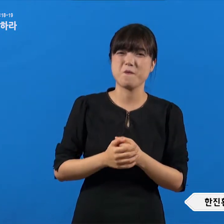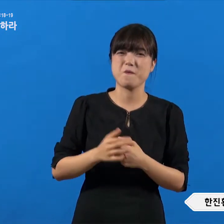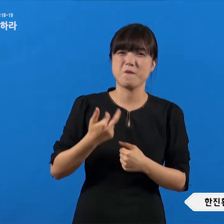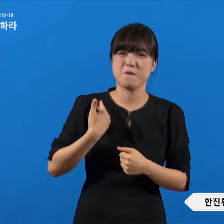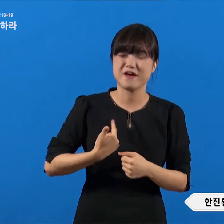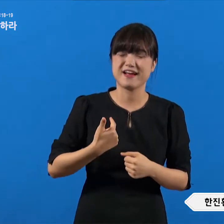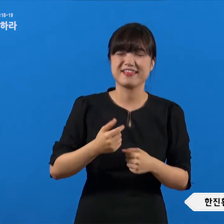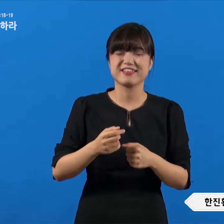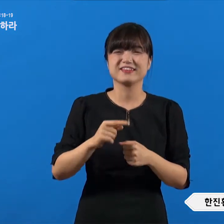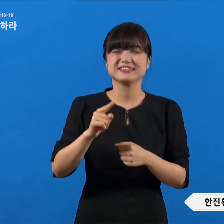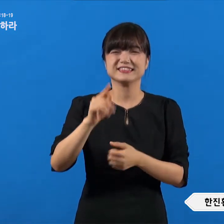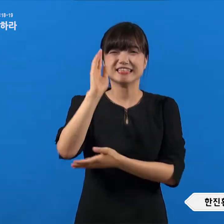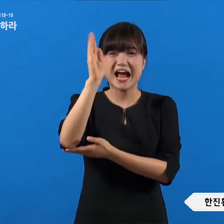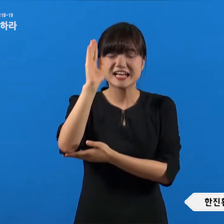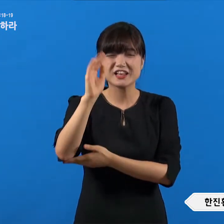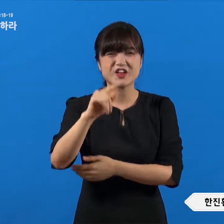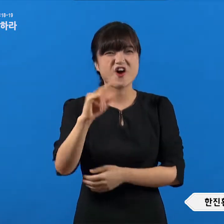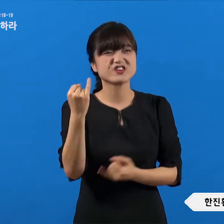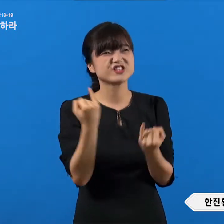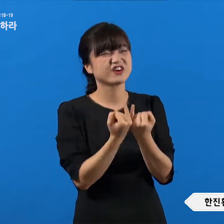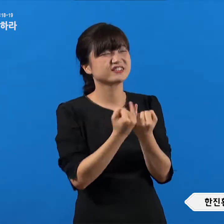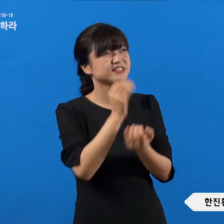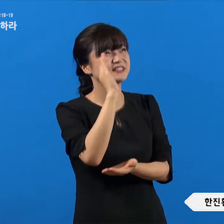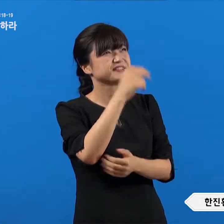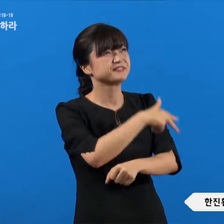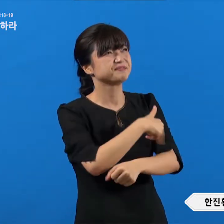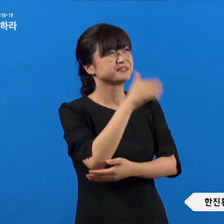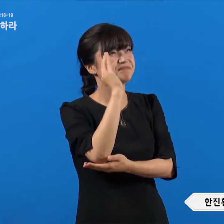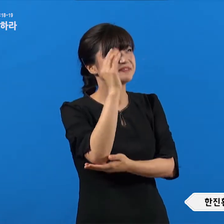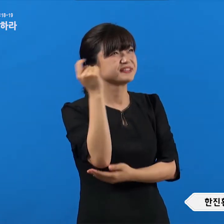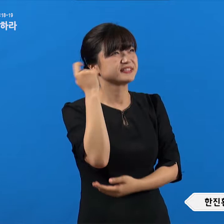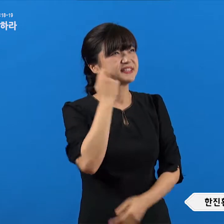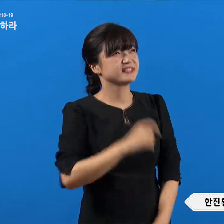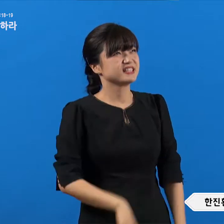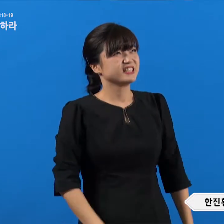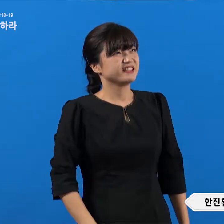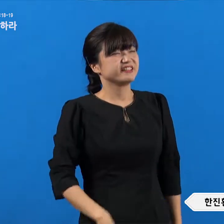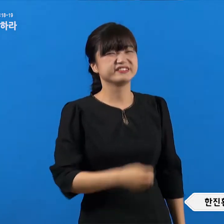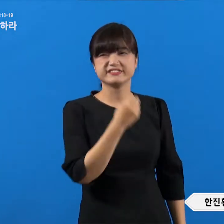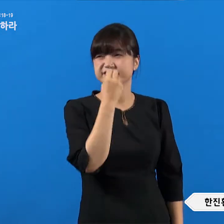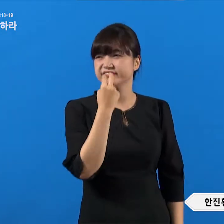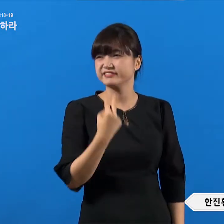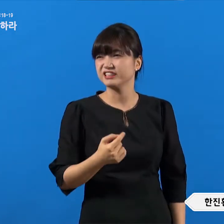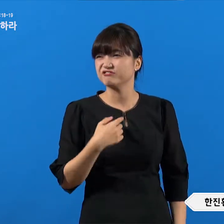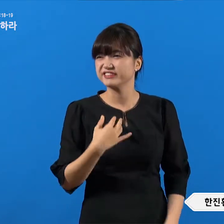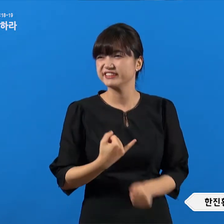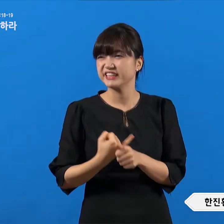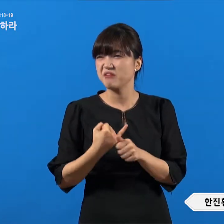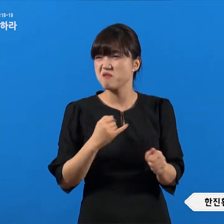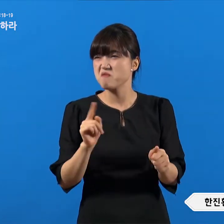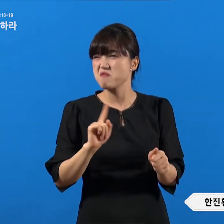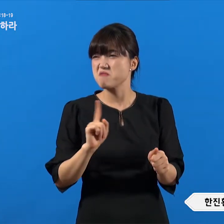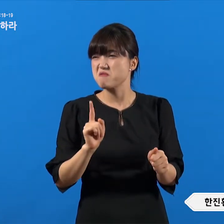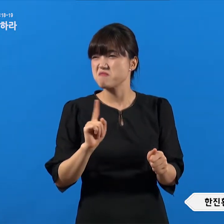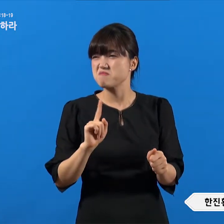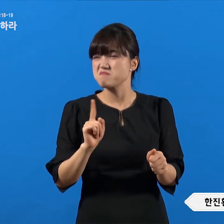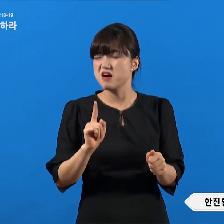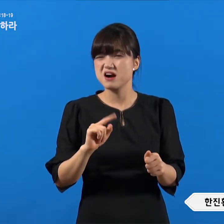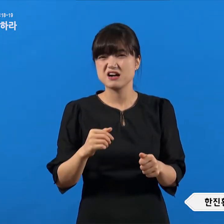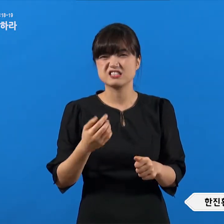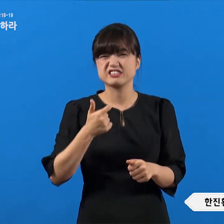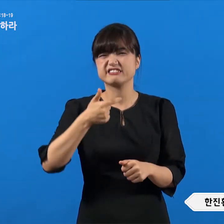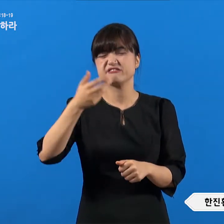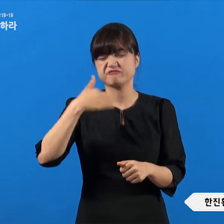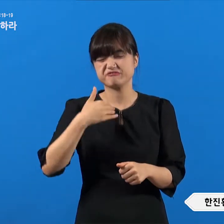제가 그 얘기를 했더니 어떤 여집사님은 자기 남편 흉을 봤습니다. 남편은 한밤중에